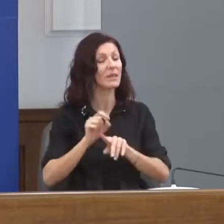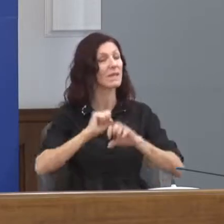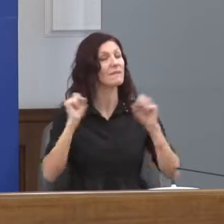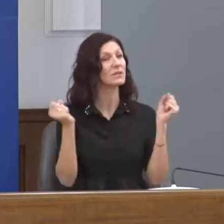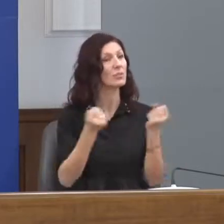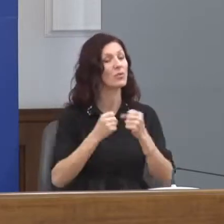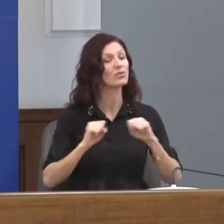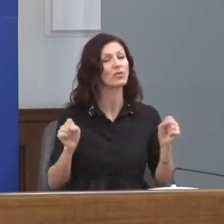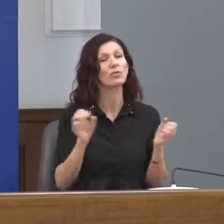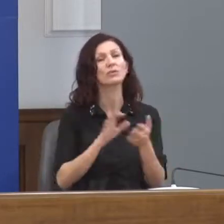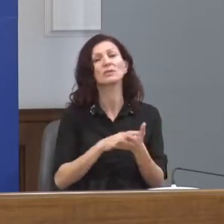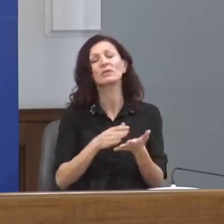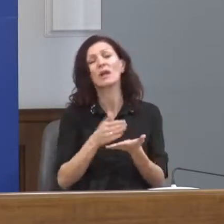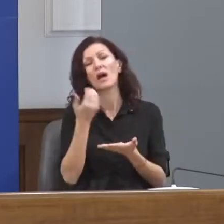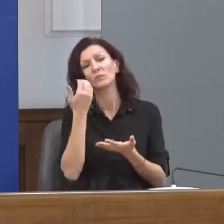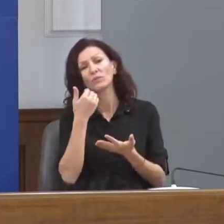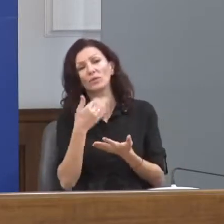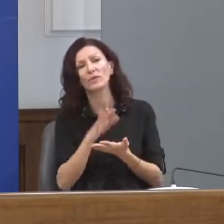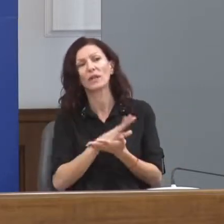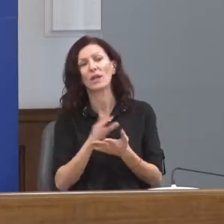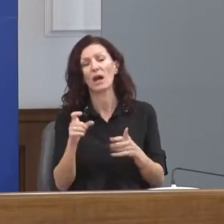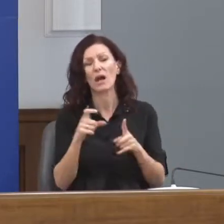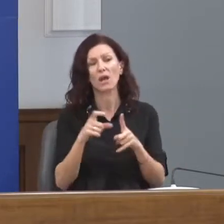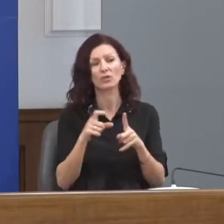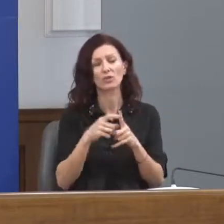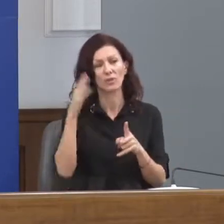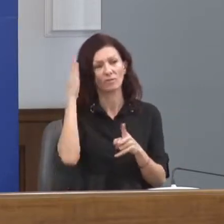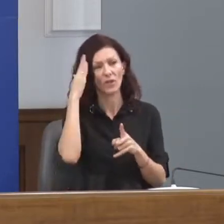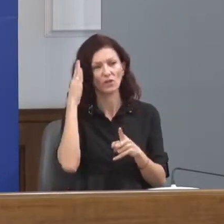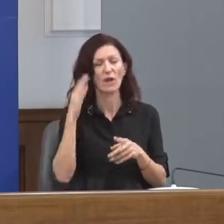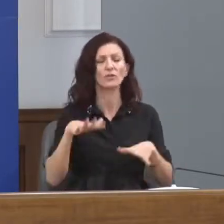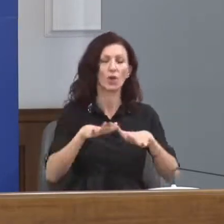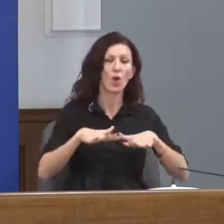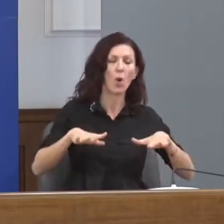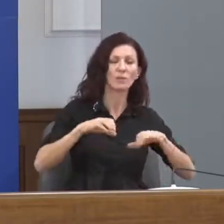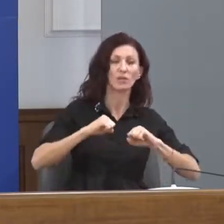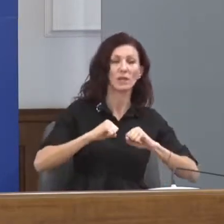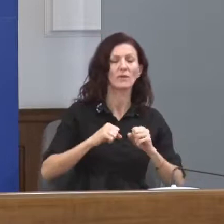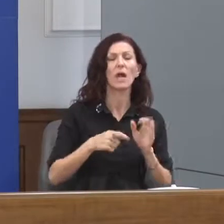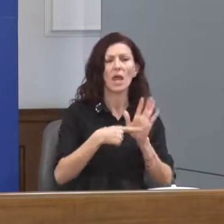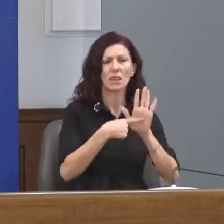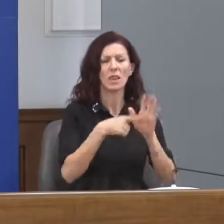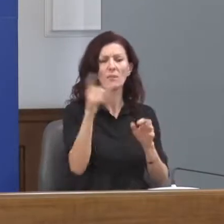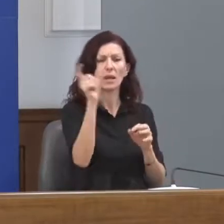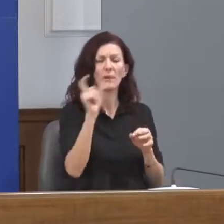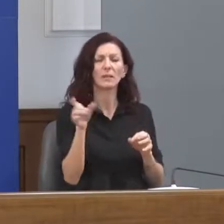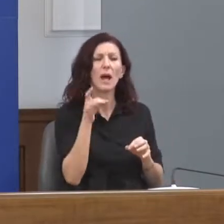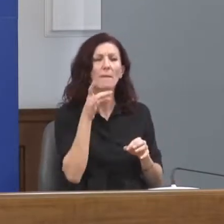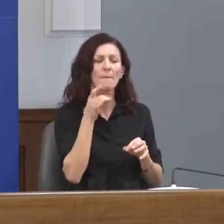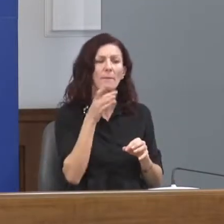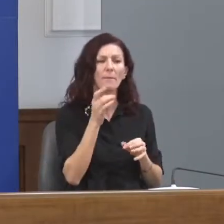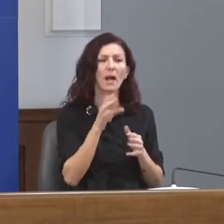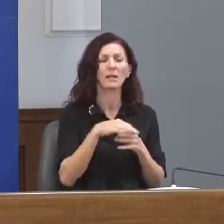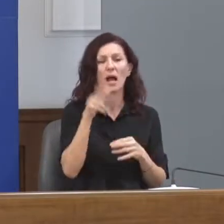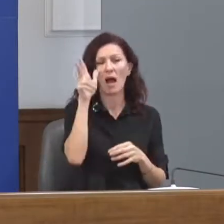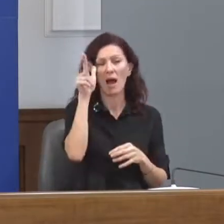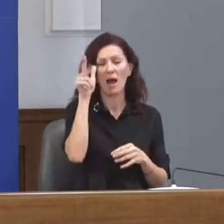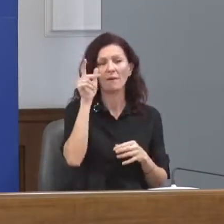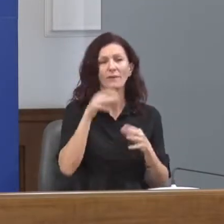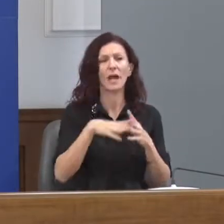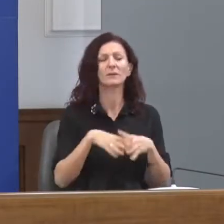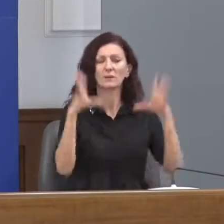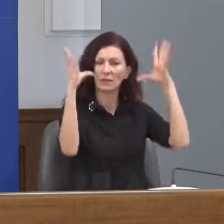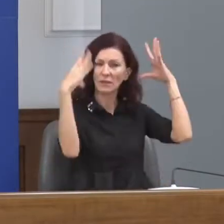на държавни, обществени и частни структури. Например, на територията на Италия, Белгия, Франция, Нидерландия са затворени